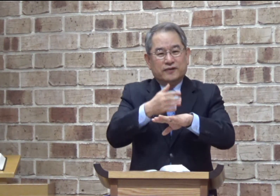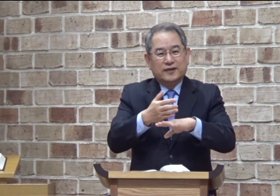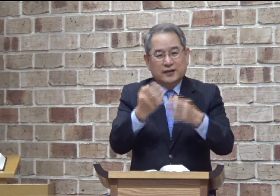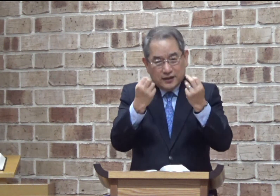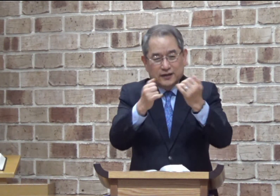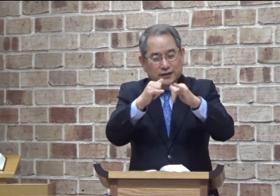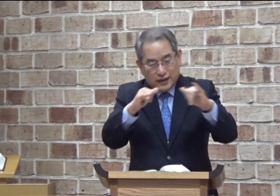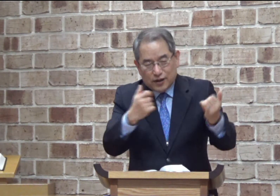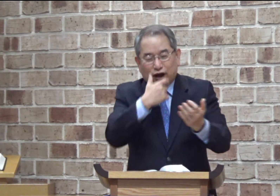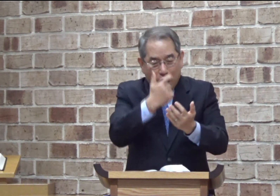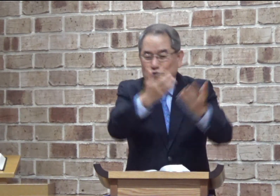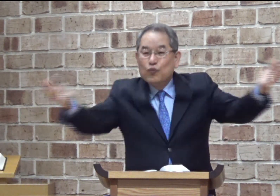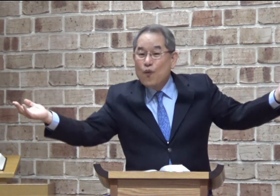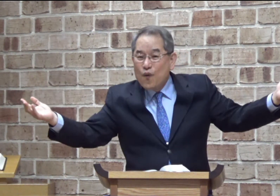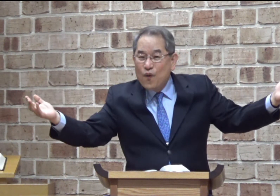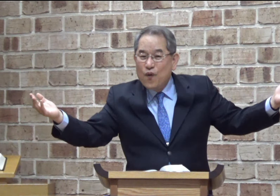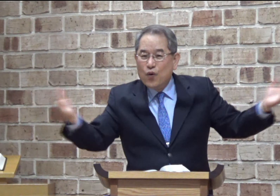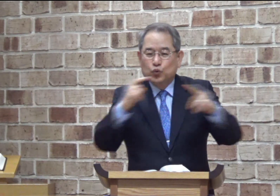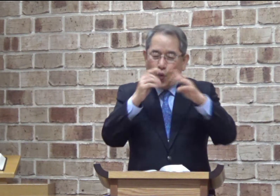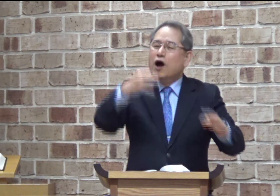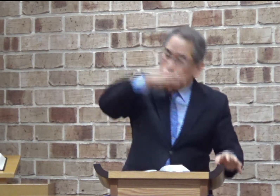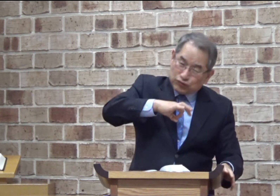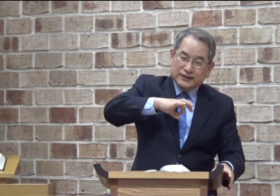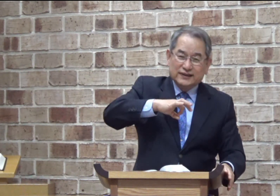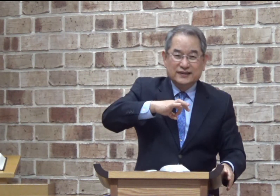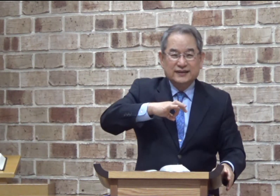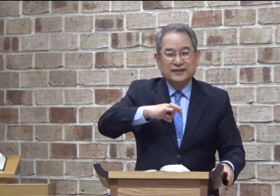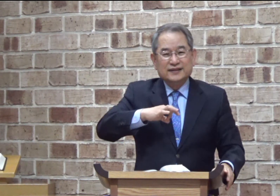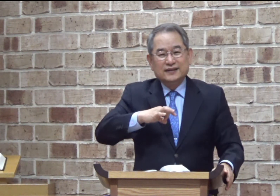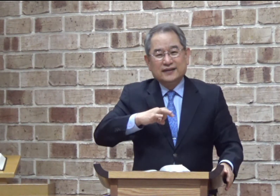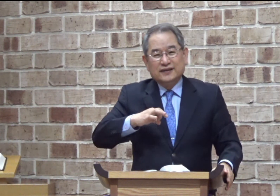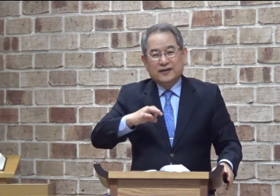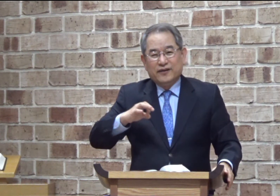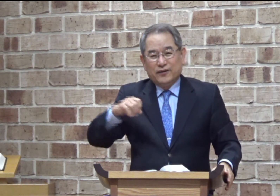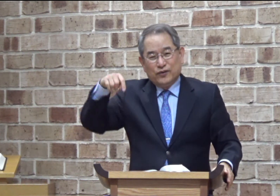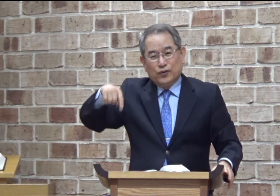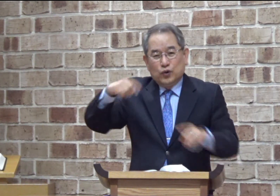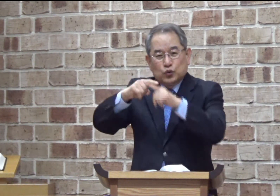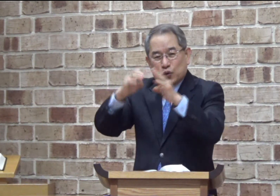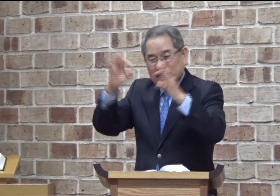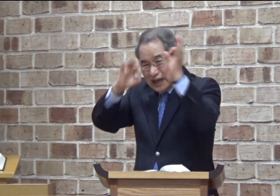내가 디딤돌이 된다면 회개하십시오. 하나님 기뻐하시고 하나님께 더욱